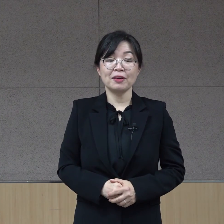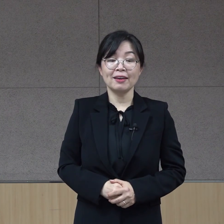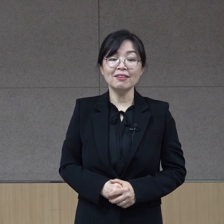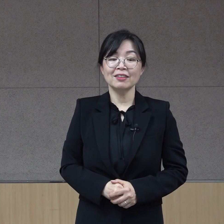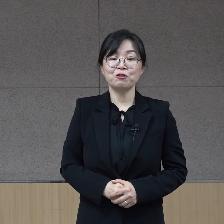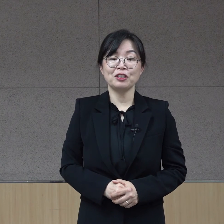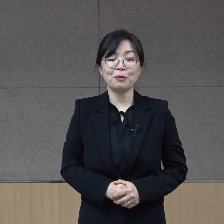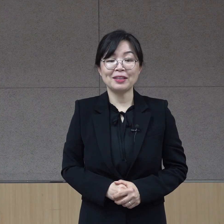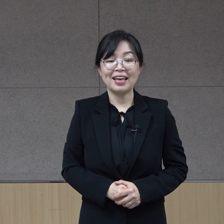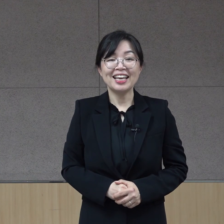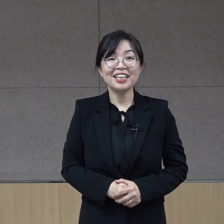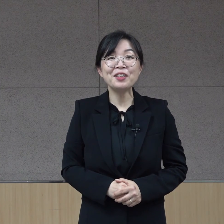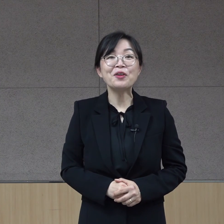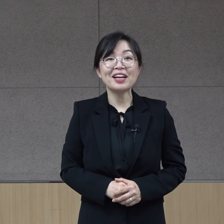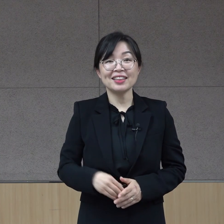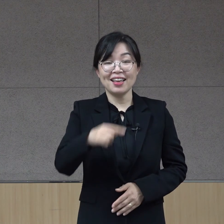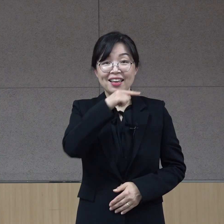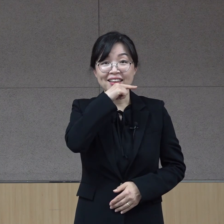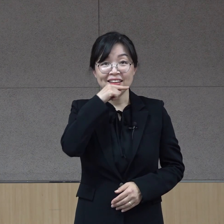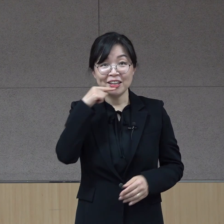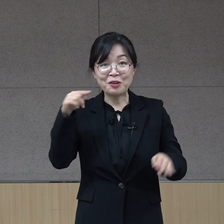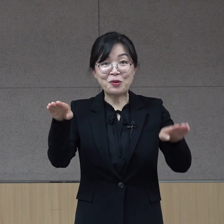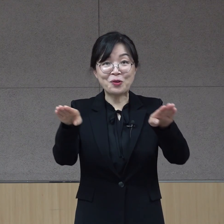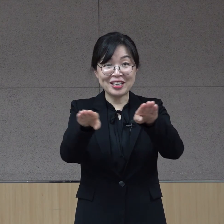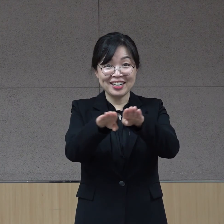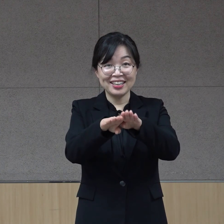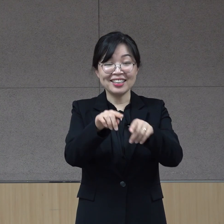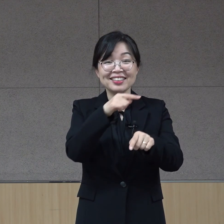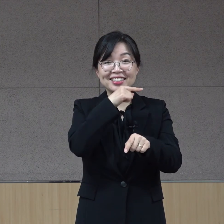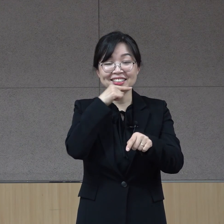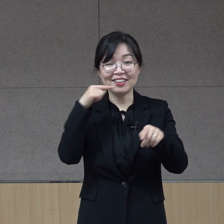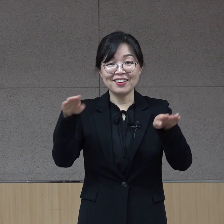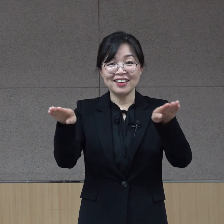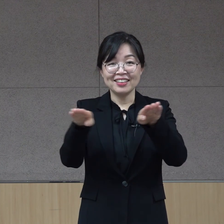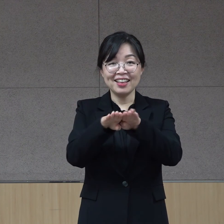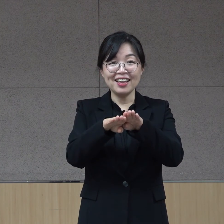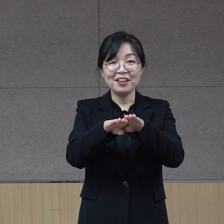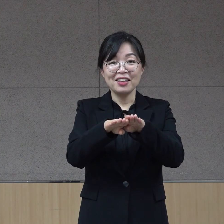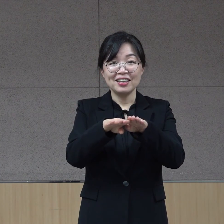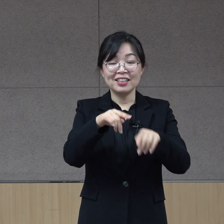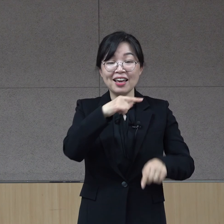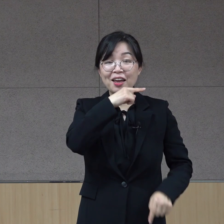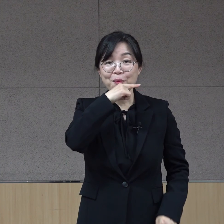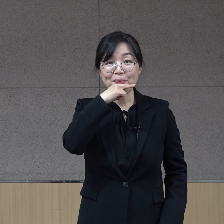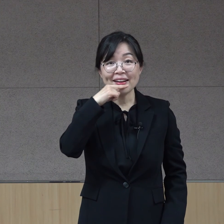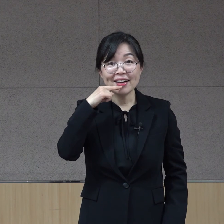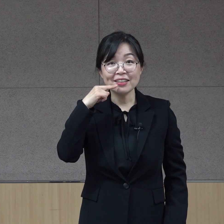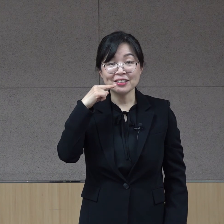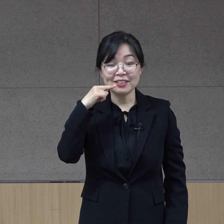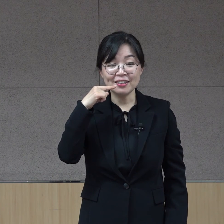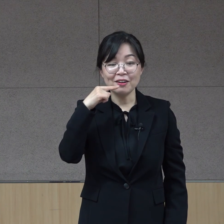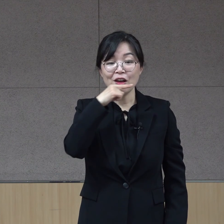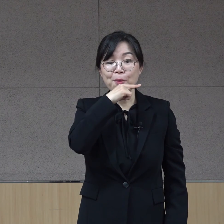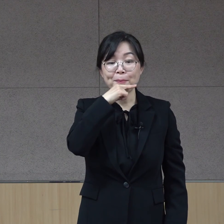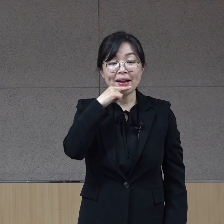해볼게요. 우리 저번에 일요일 할 때 일요일 기억나시죠? 네, 이게 빨강이었어요.